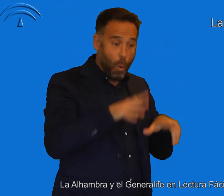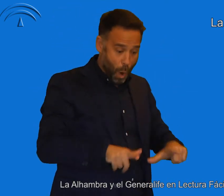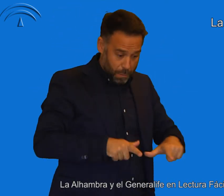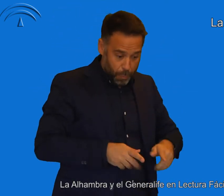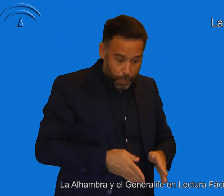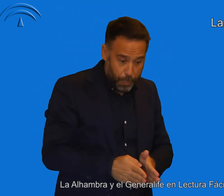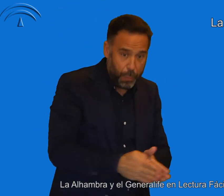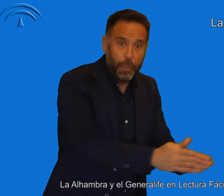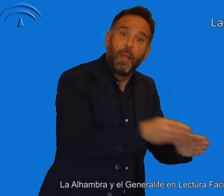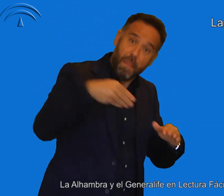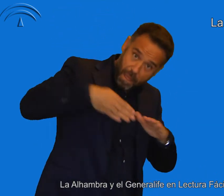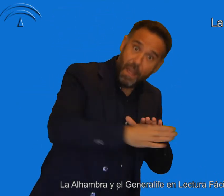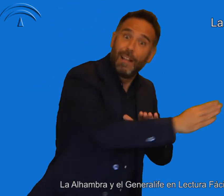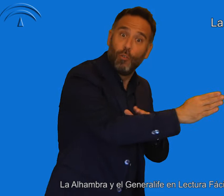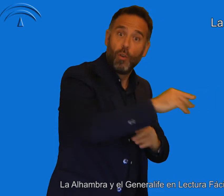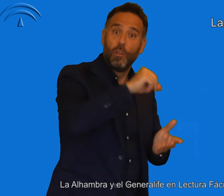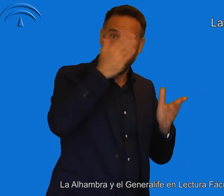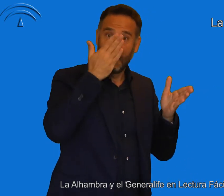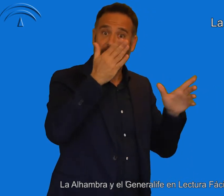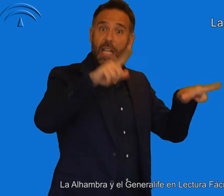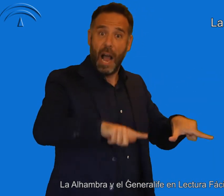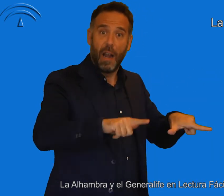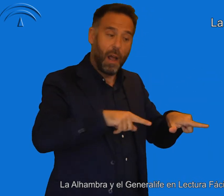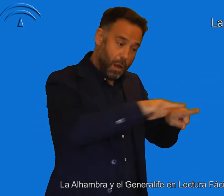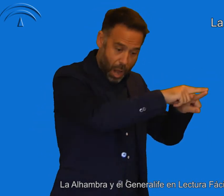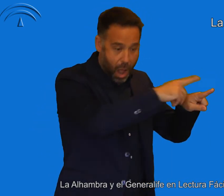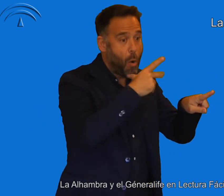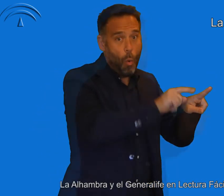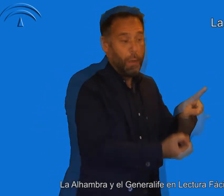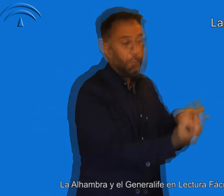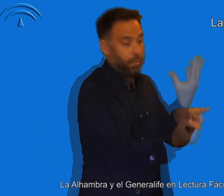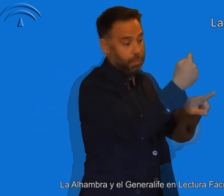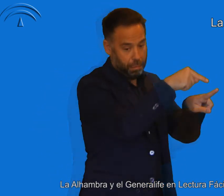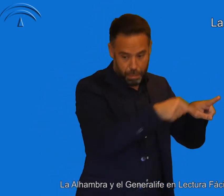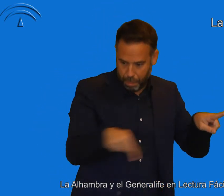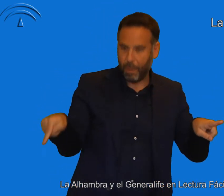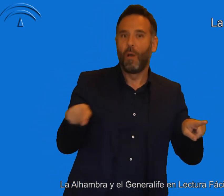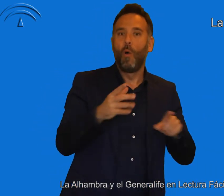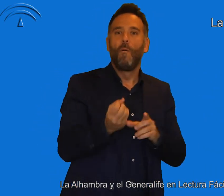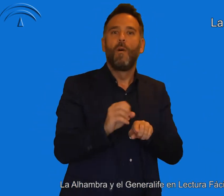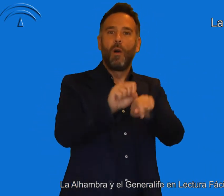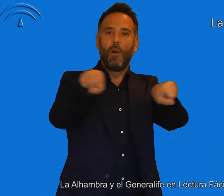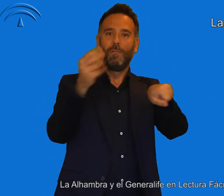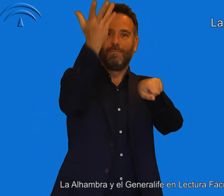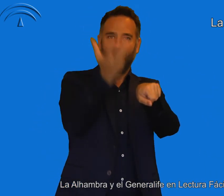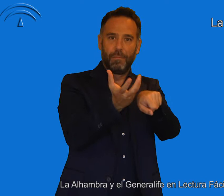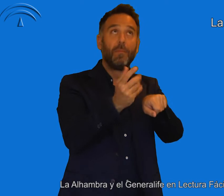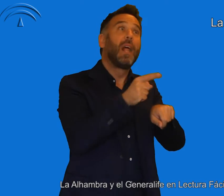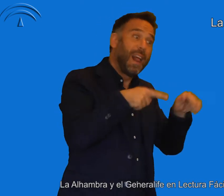brota en el interior de la sala y corre hasta la fuente de los leones. La espectacular cúpula del techo